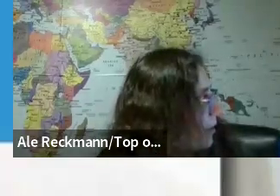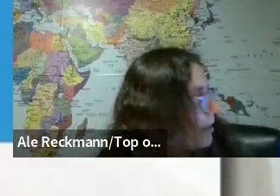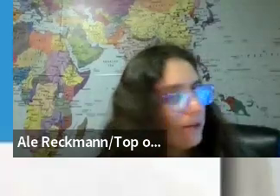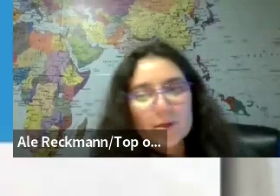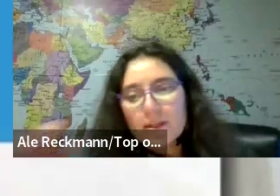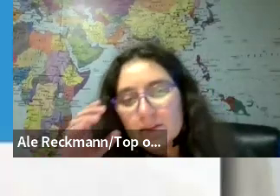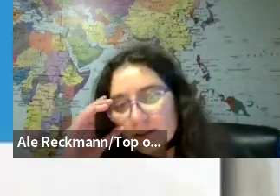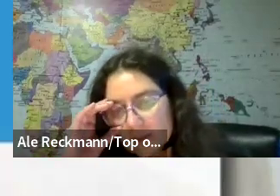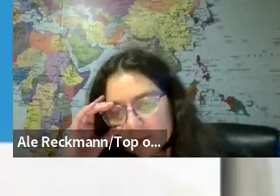vamos a ir después